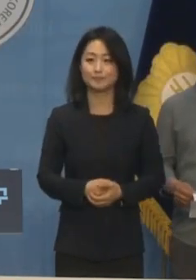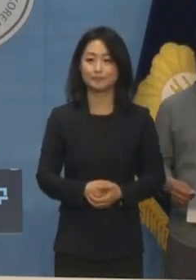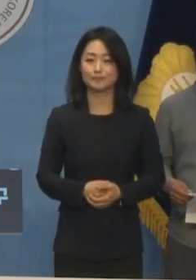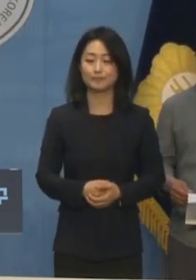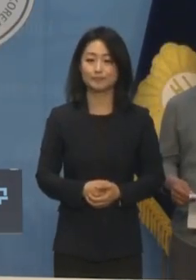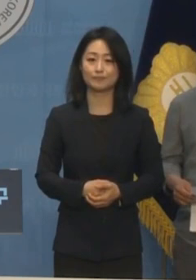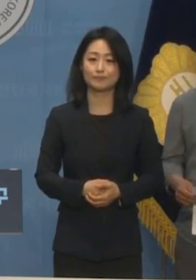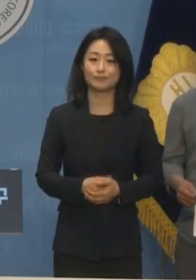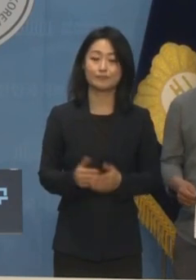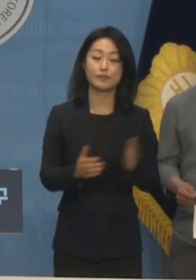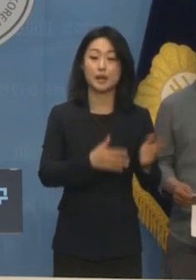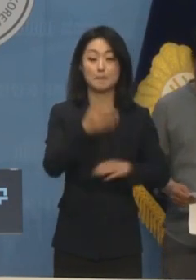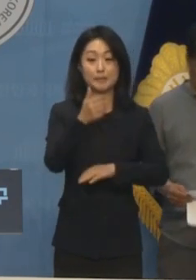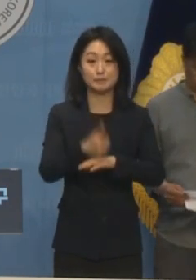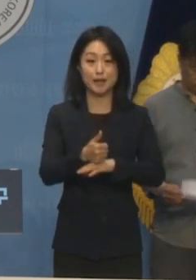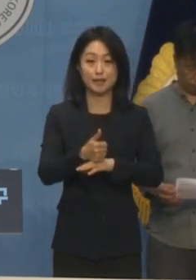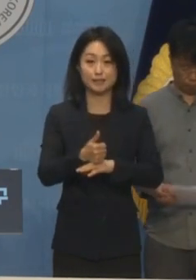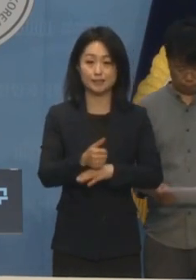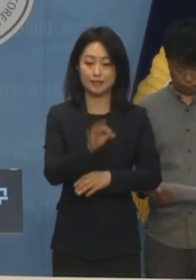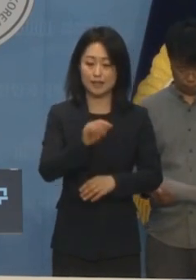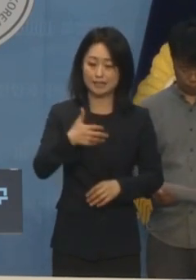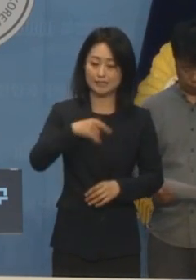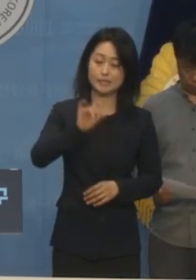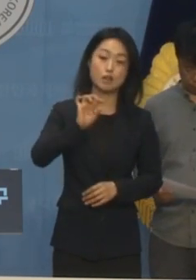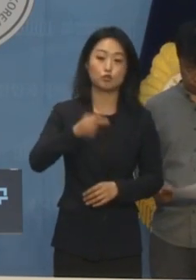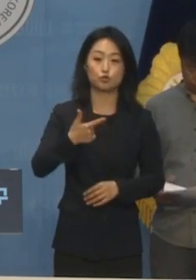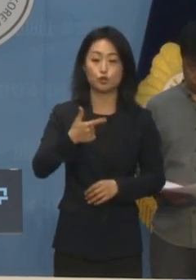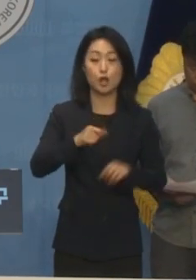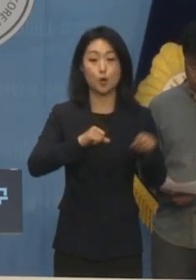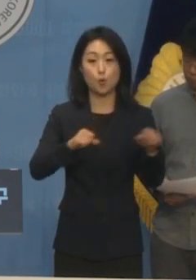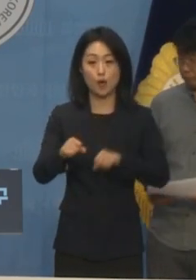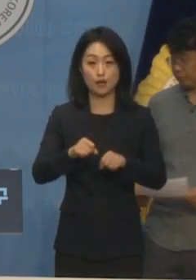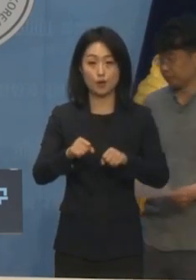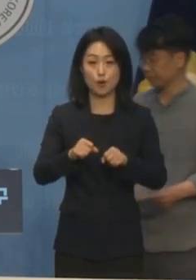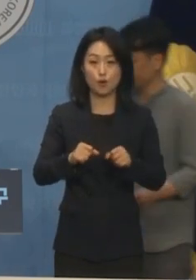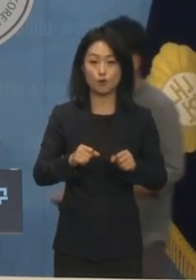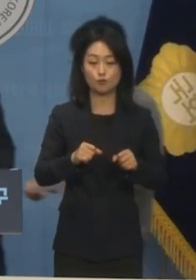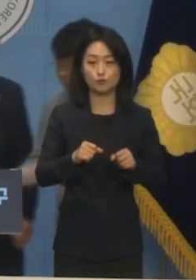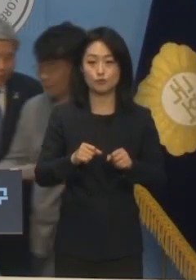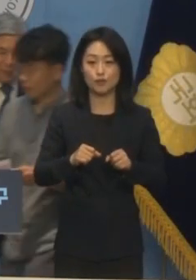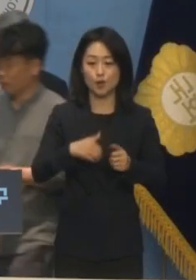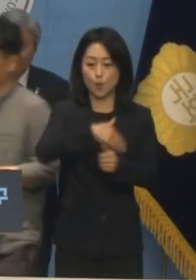예, 고맙습니다. 마지막으로 안재훈 환경운동연합 치당님의 말씀 있겠습니다.